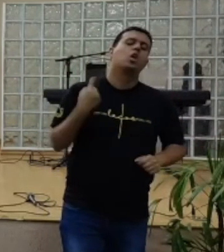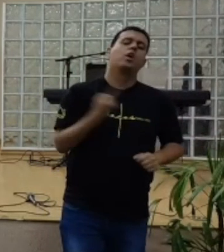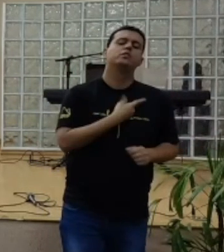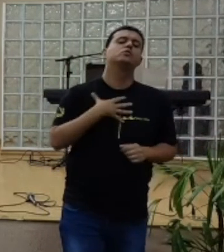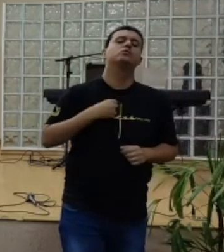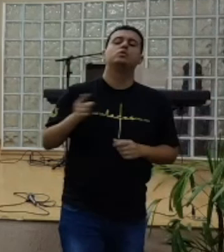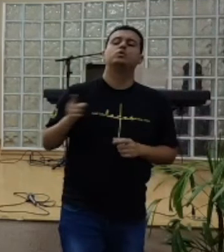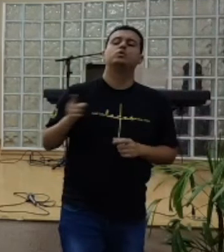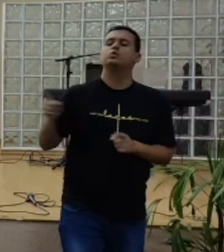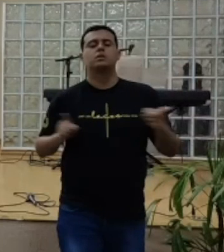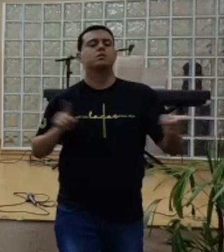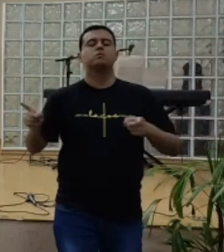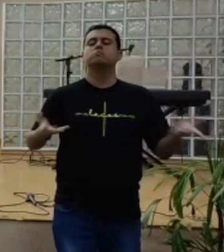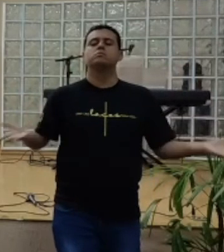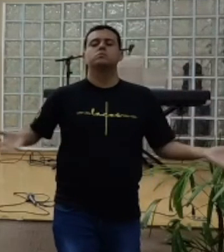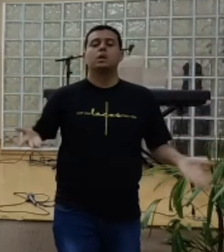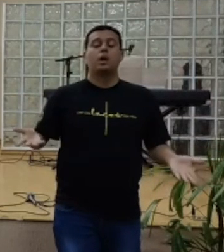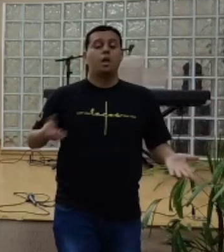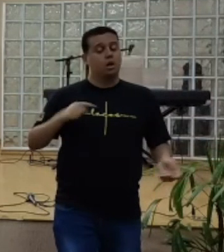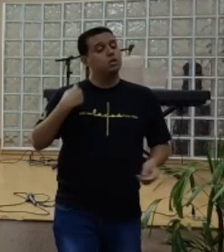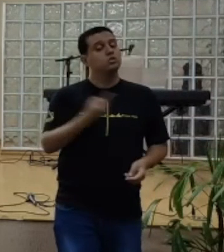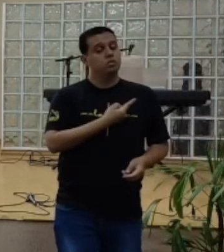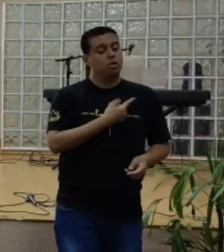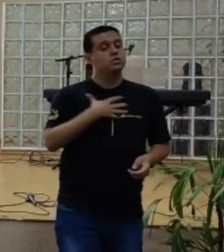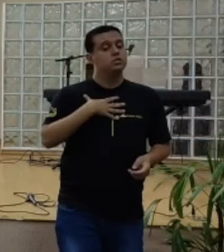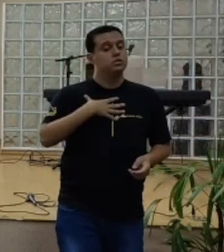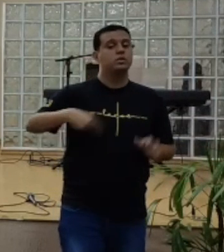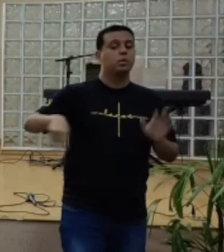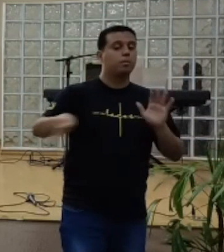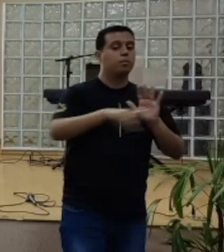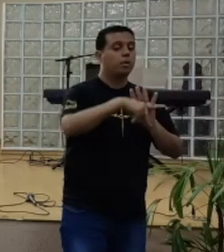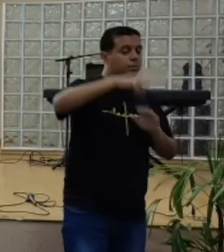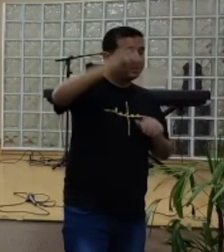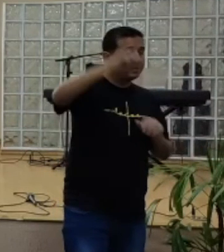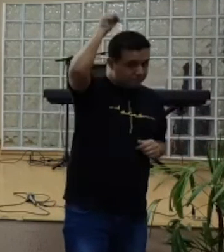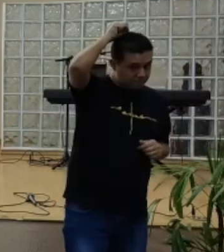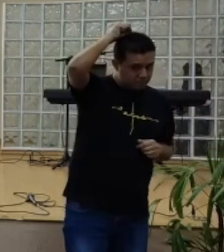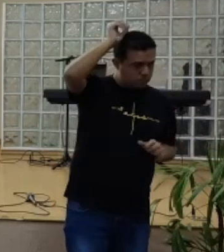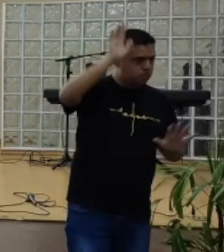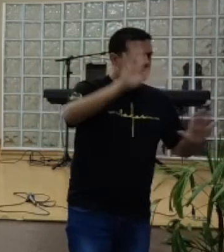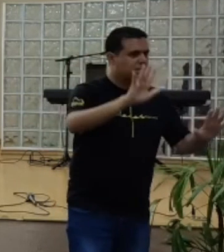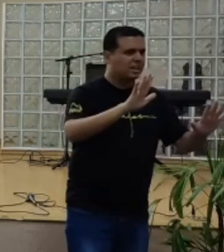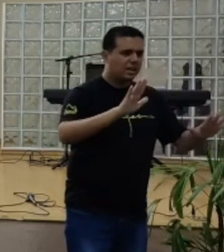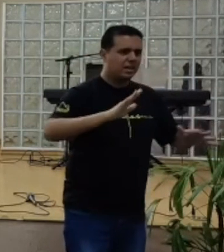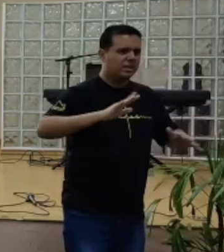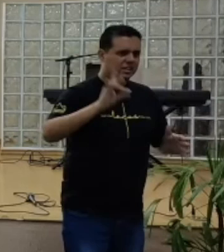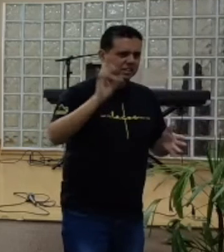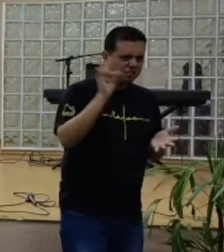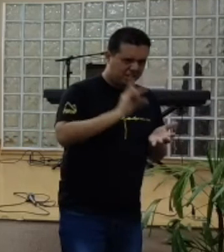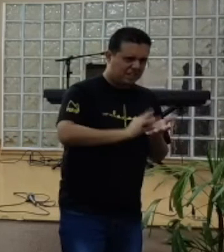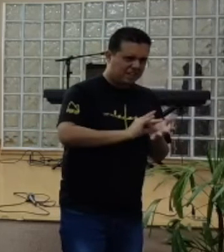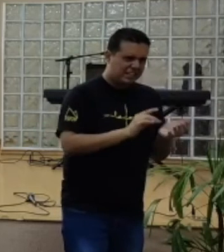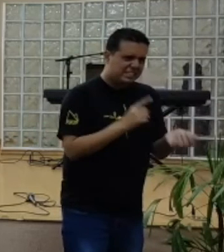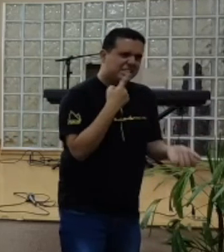Somos filhos de Sara. Fisicamente de Sara? Não.